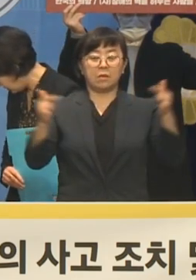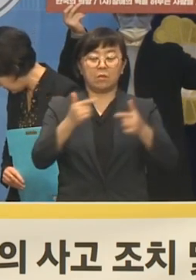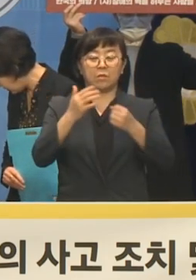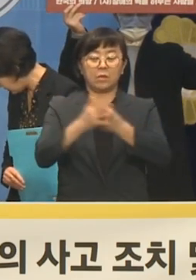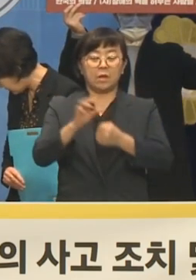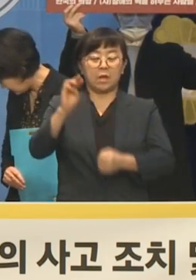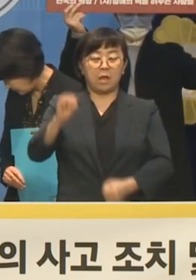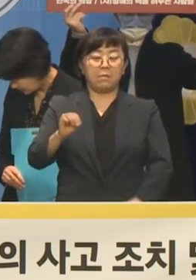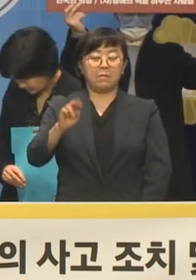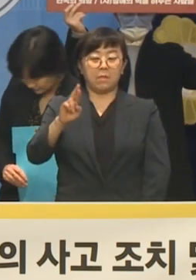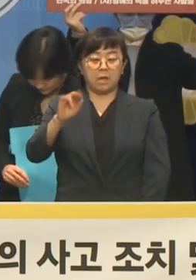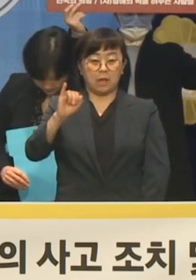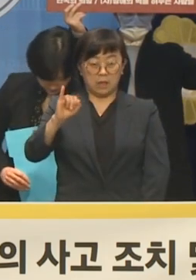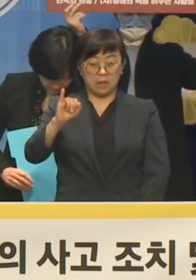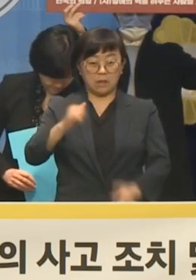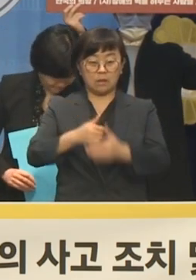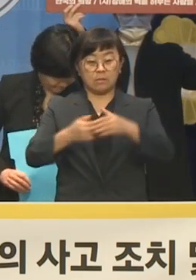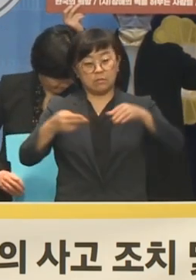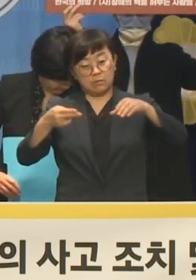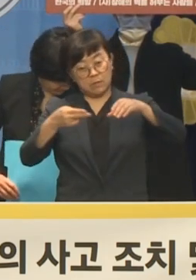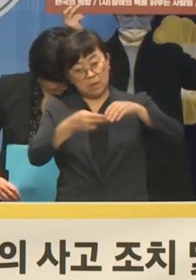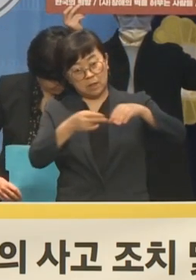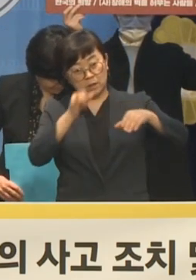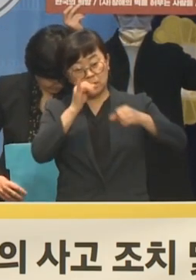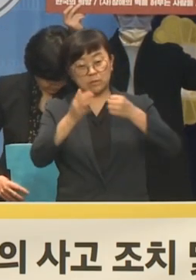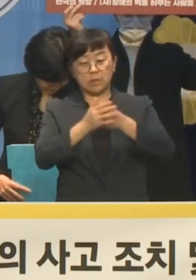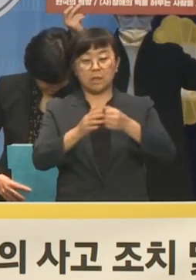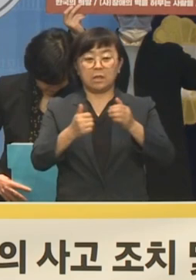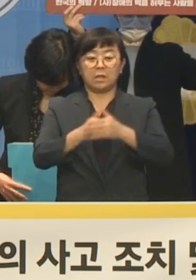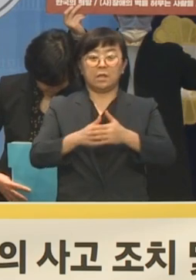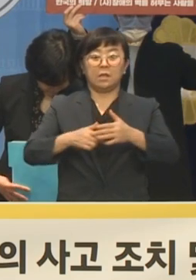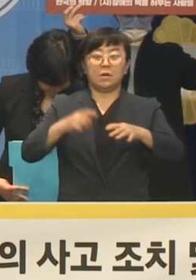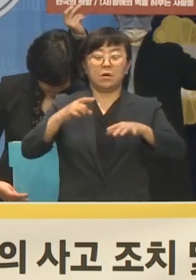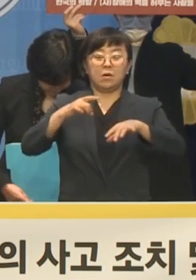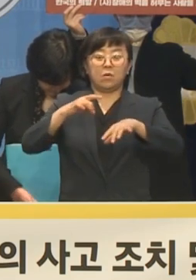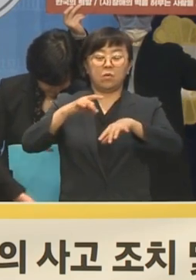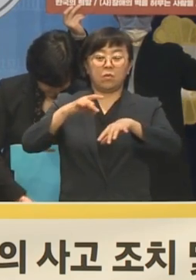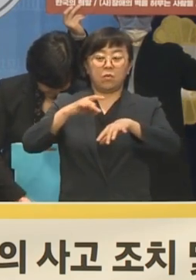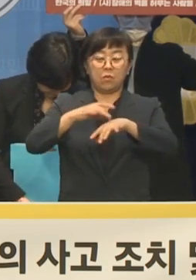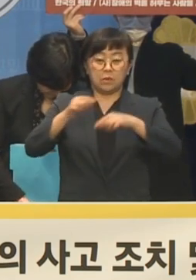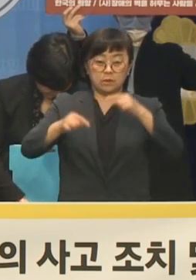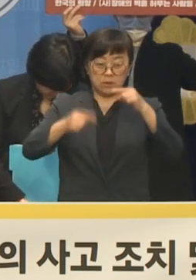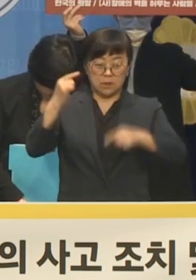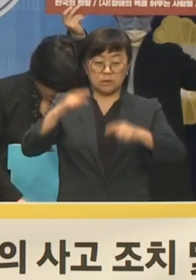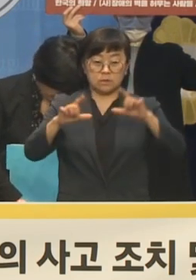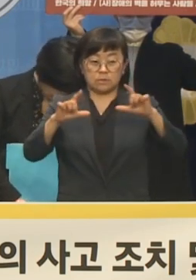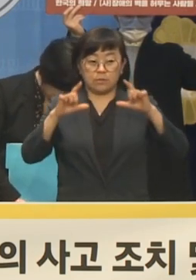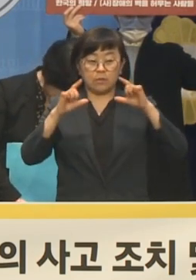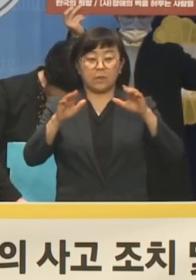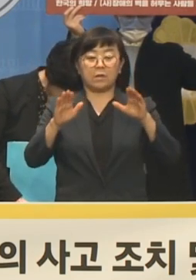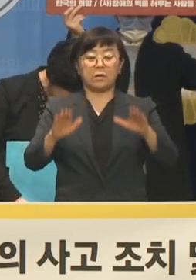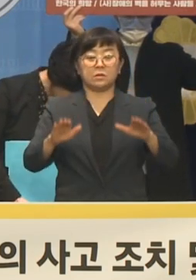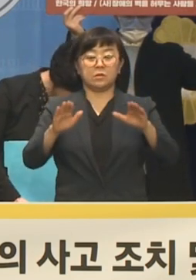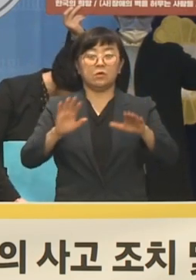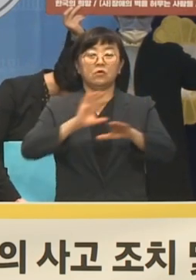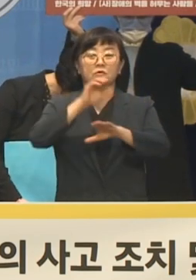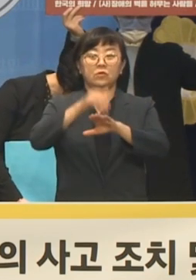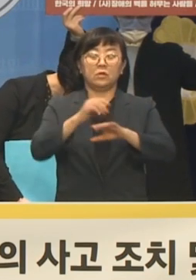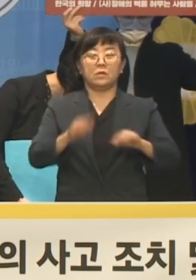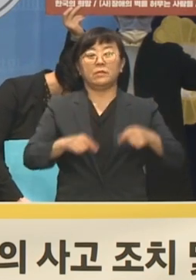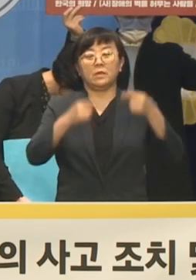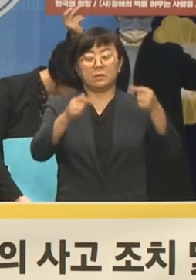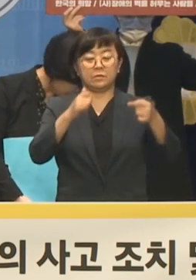MRI 정밀 검사를 받았으며 치골 골절 진단을 받아 현재 훈련에 임하지